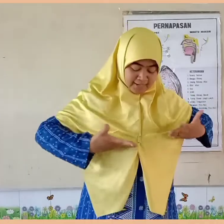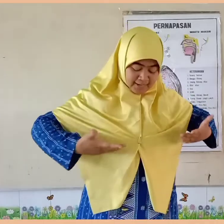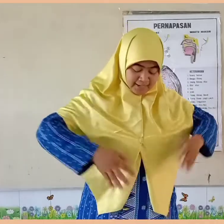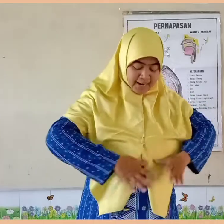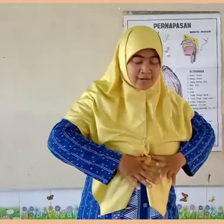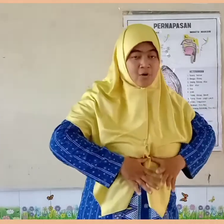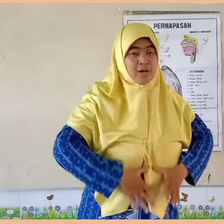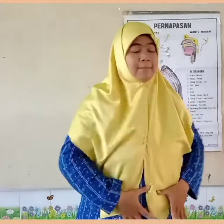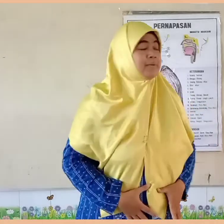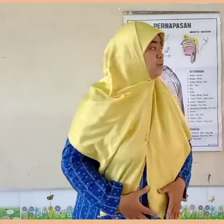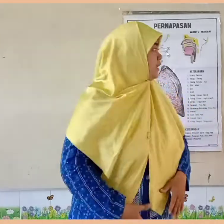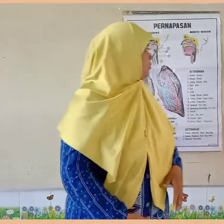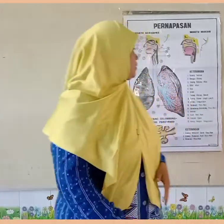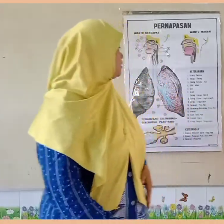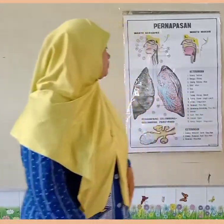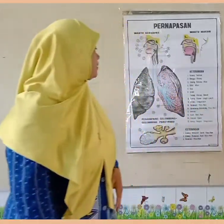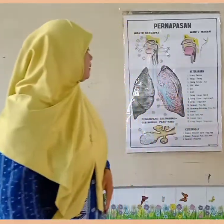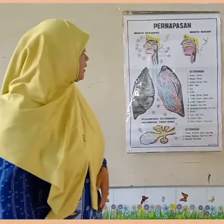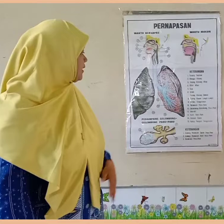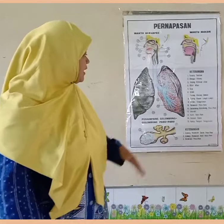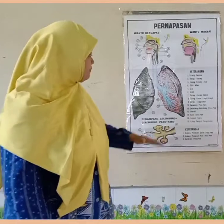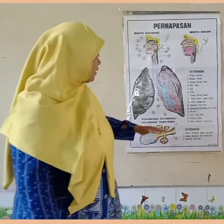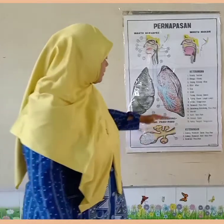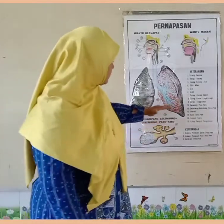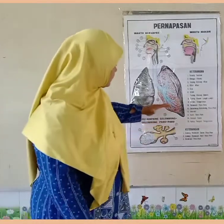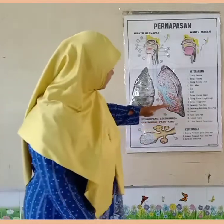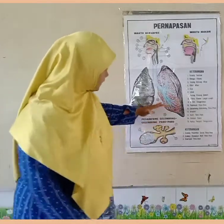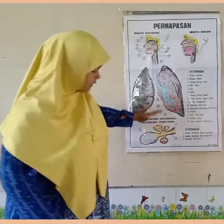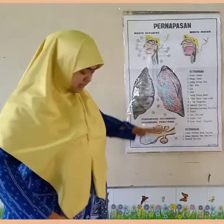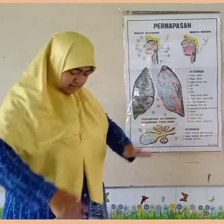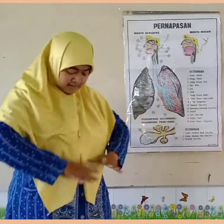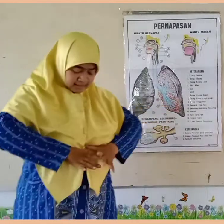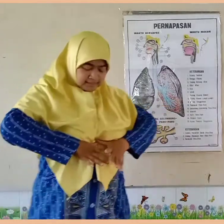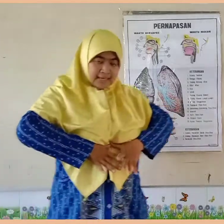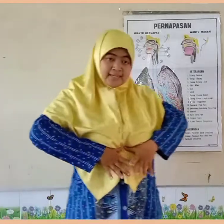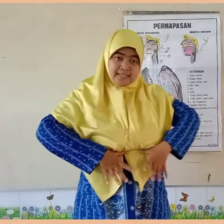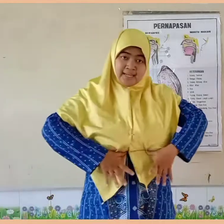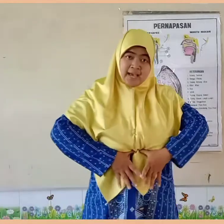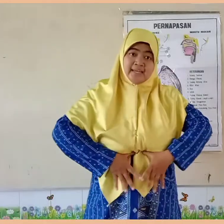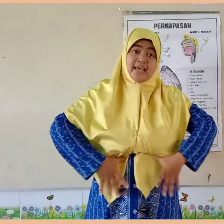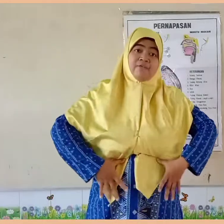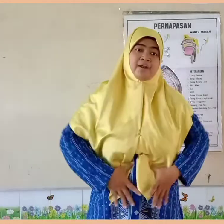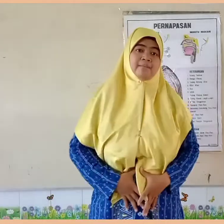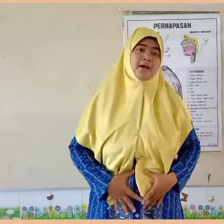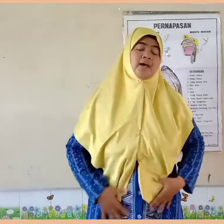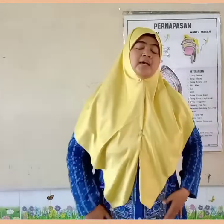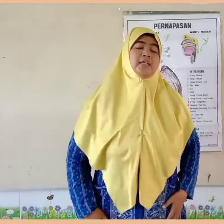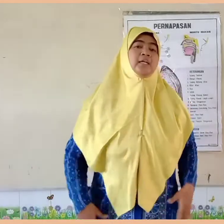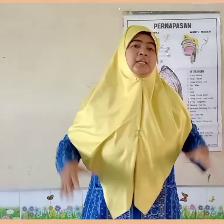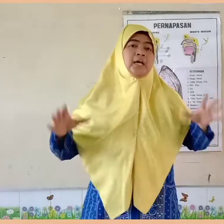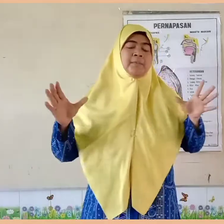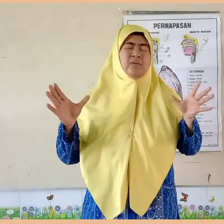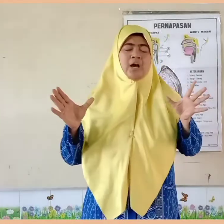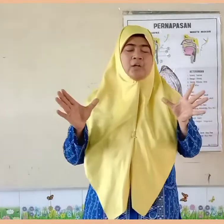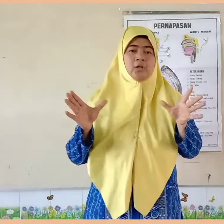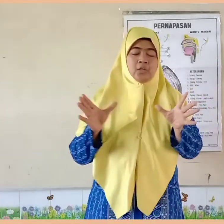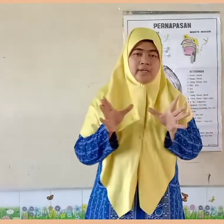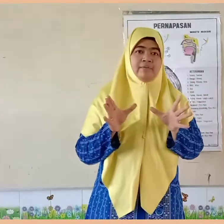dada dan rongga perut, itu disebut sebagai diafragma. Jadi sekitar ini. Letaknya di sini ya, diafragma. Jadi ketika menggunakan otot